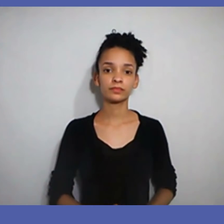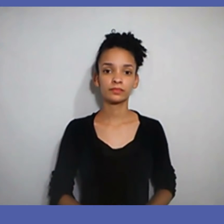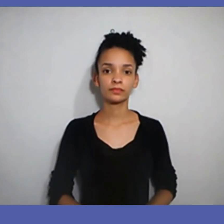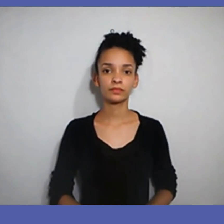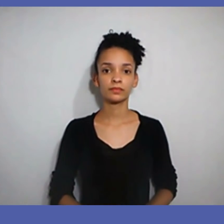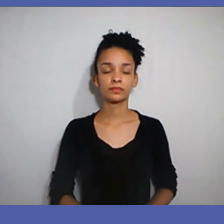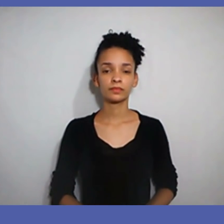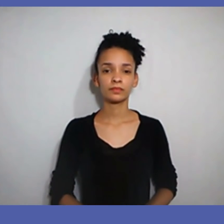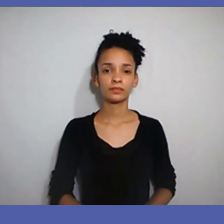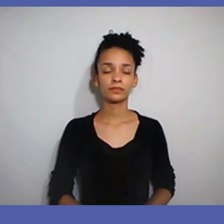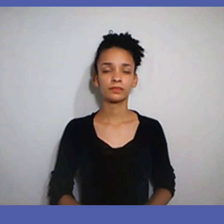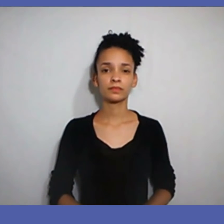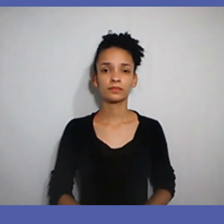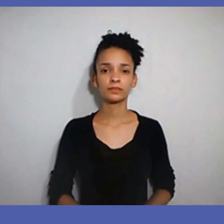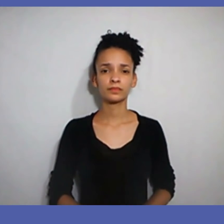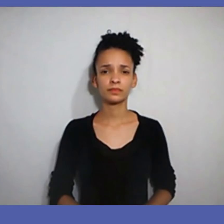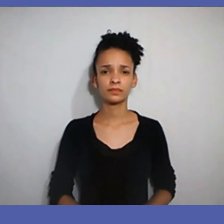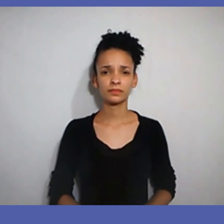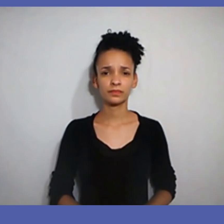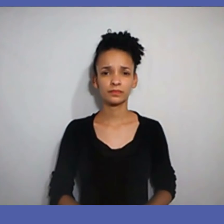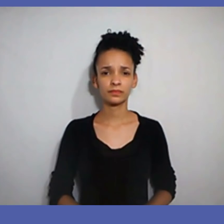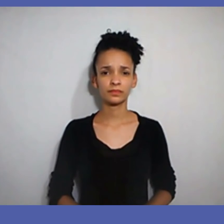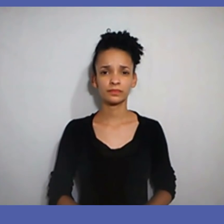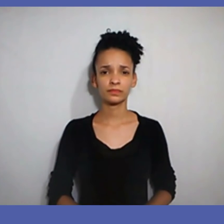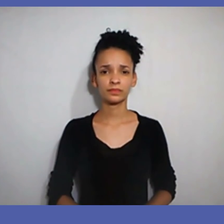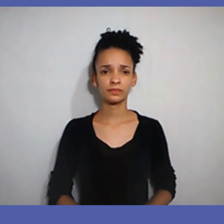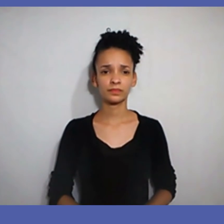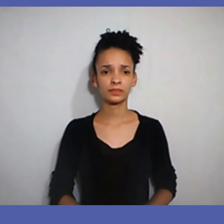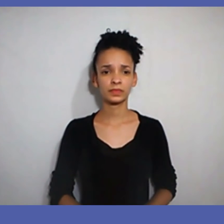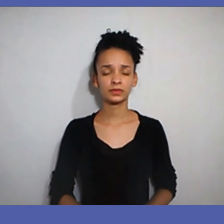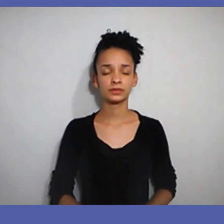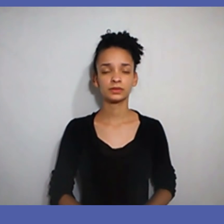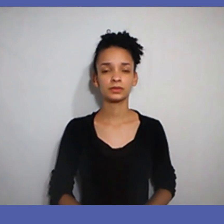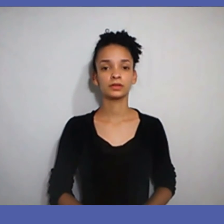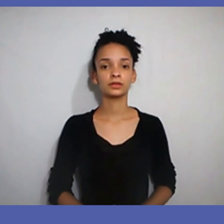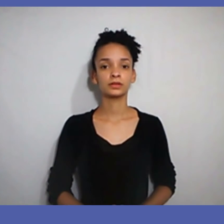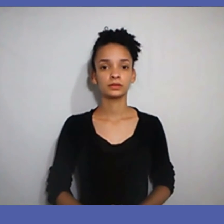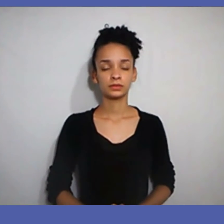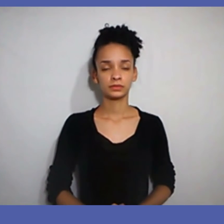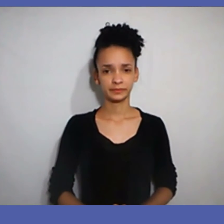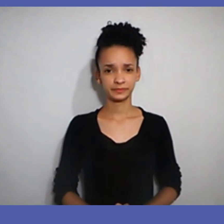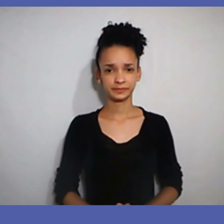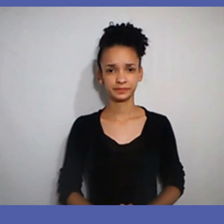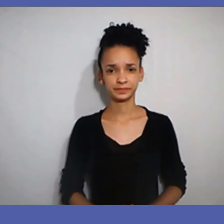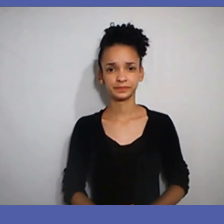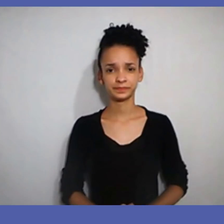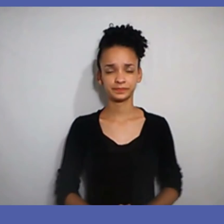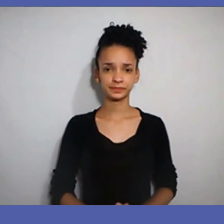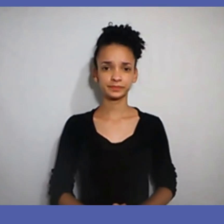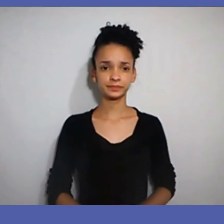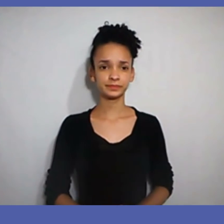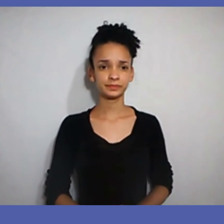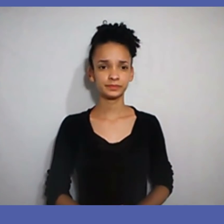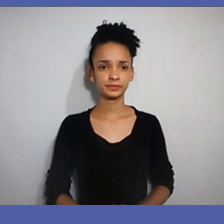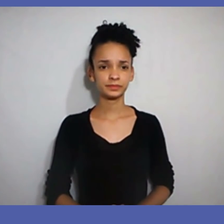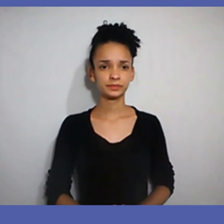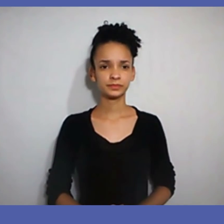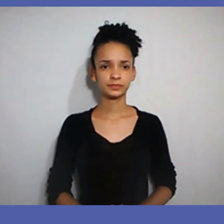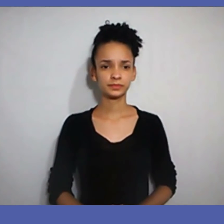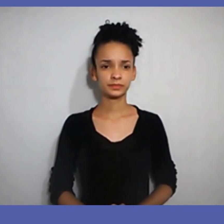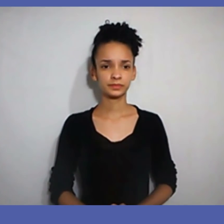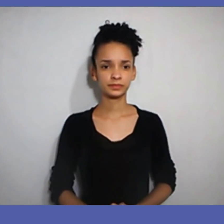ali que vocês vão, 3 vezes ao ano principalmente, para ali adorar, oferecer